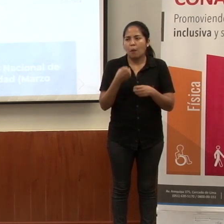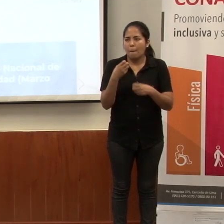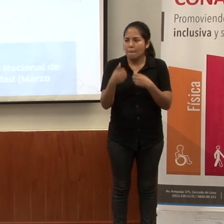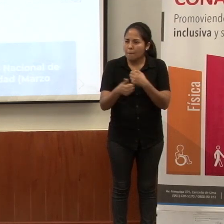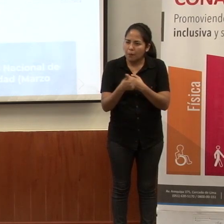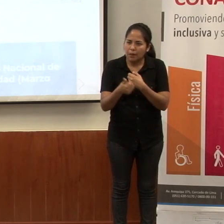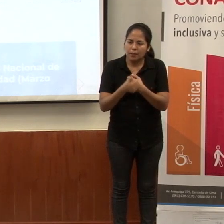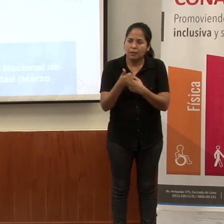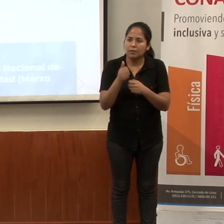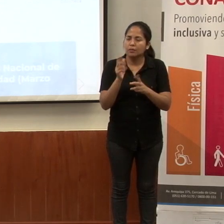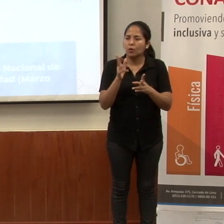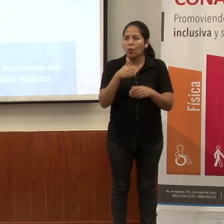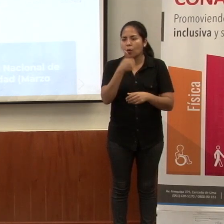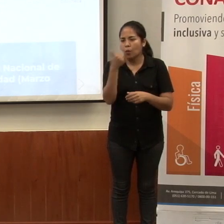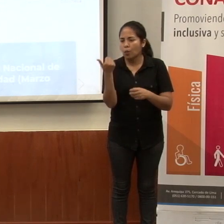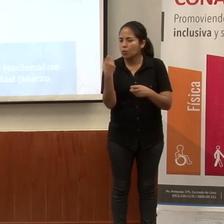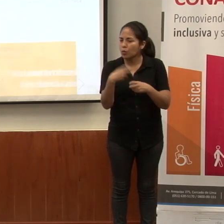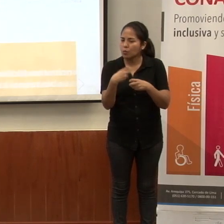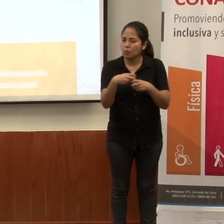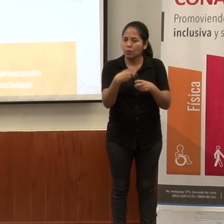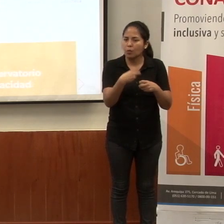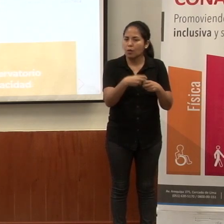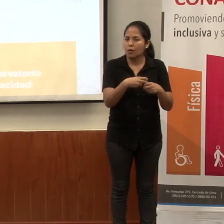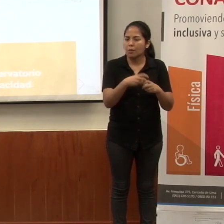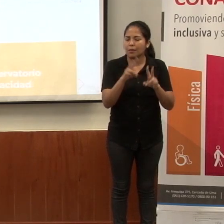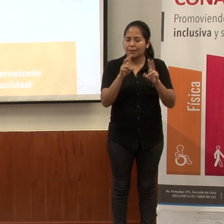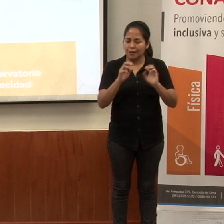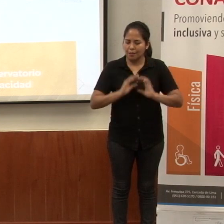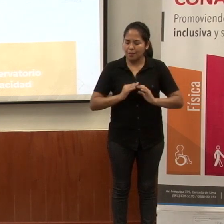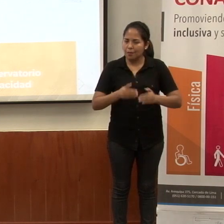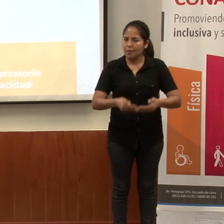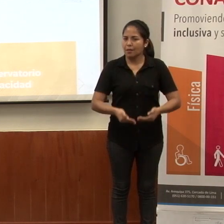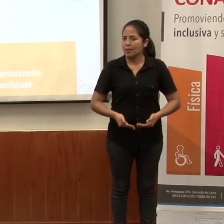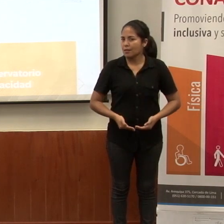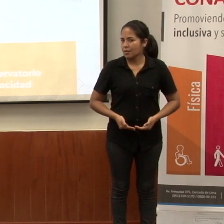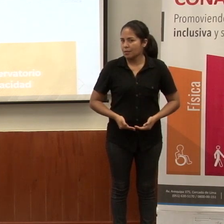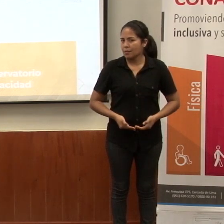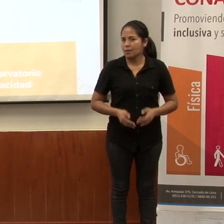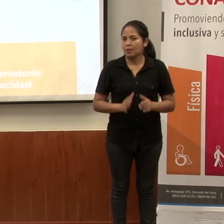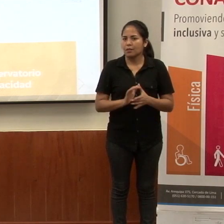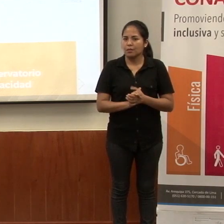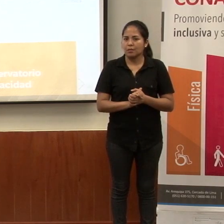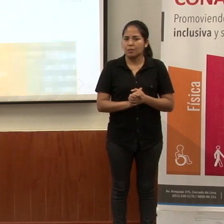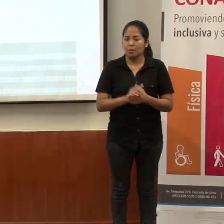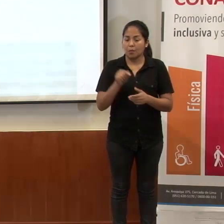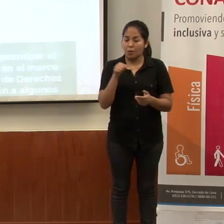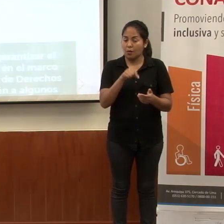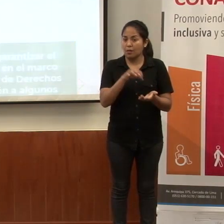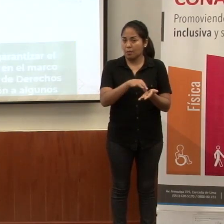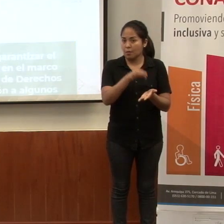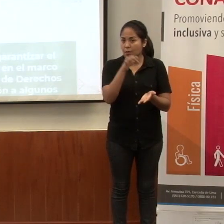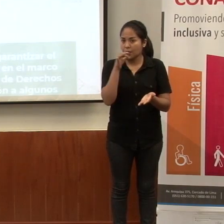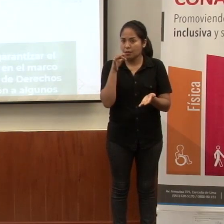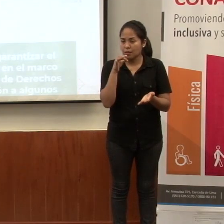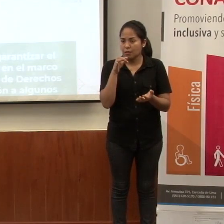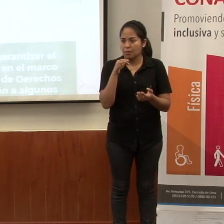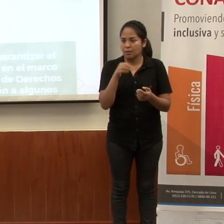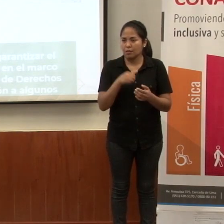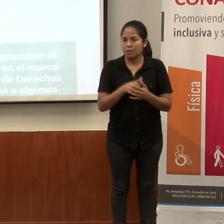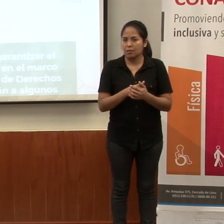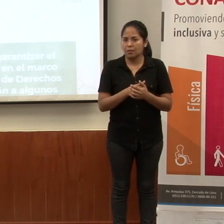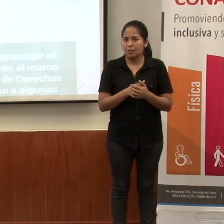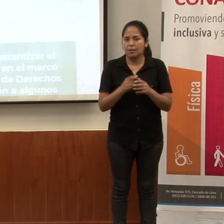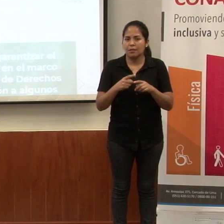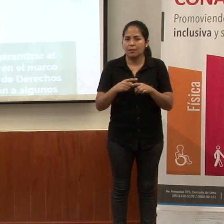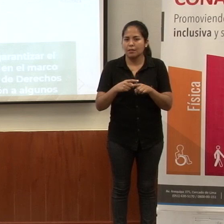justamente a otros problemas más del embarazo, o sea, pero no exactamente es lo mismo que el hipotiroidismo,